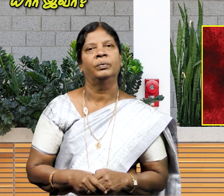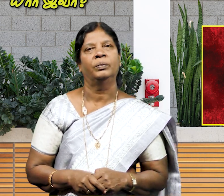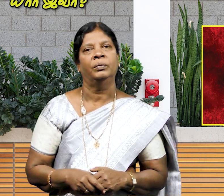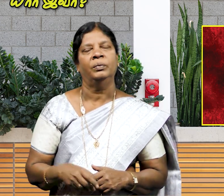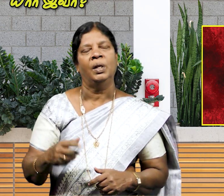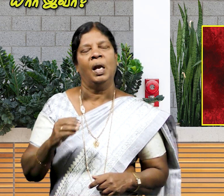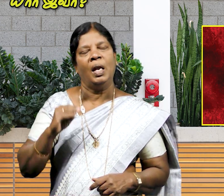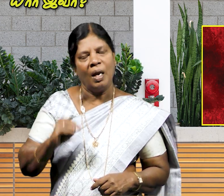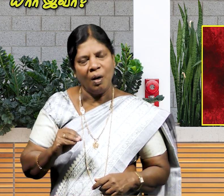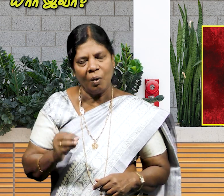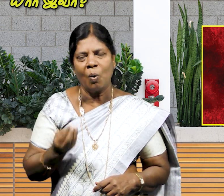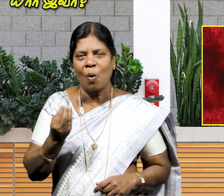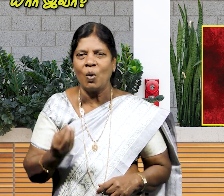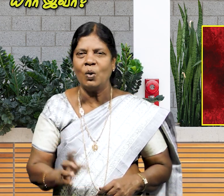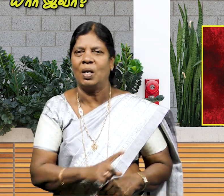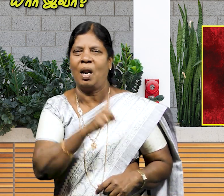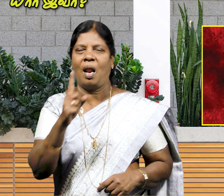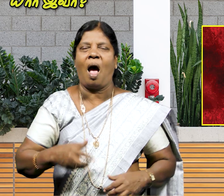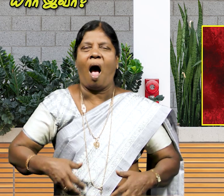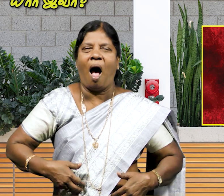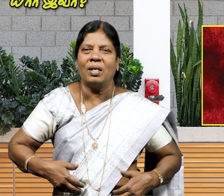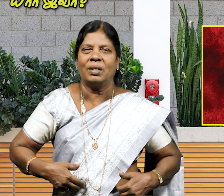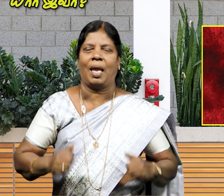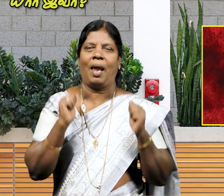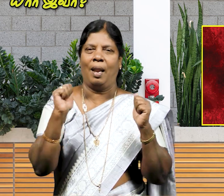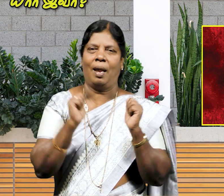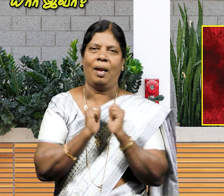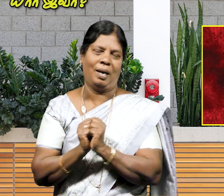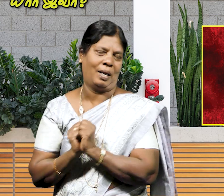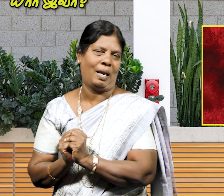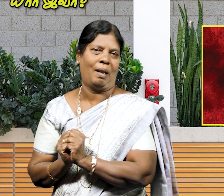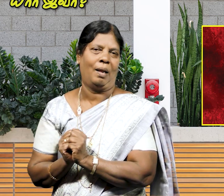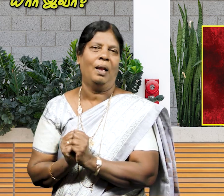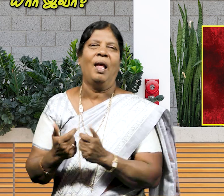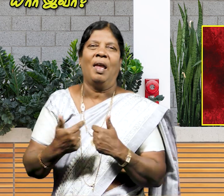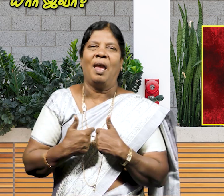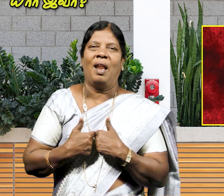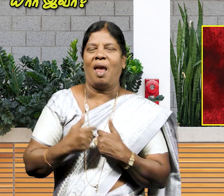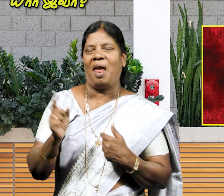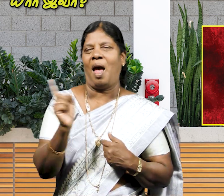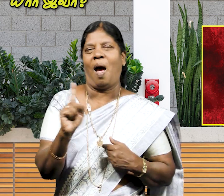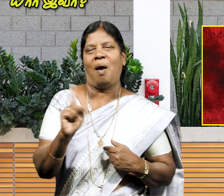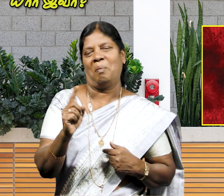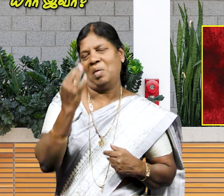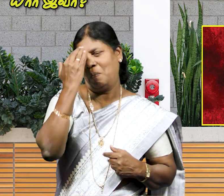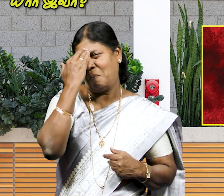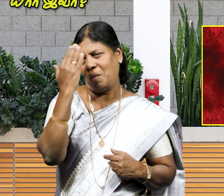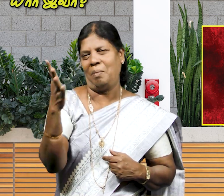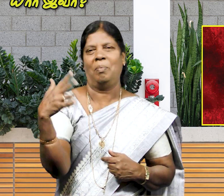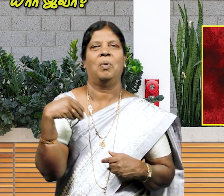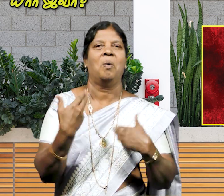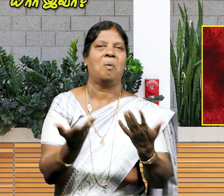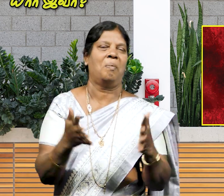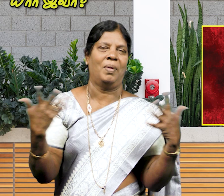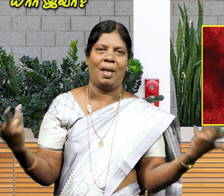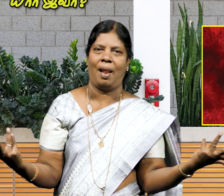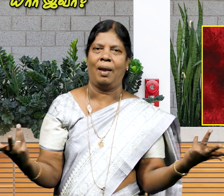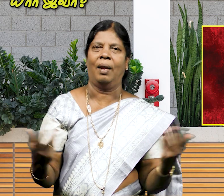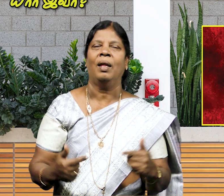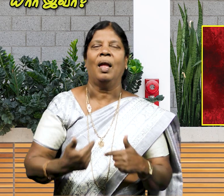தவறிவிடுகிறோம். இன்னும் சிலருக்கு பெரிய ஏக்கம் என்னவென்று கேட்டால், என்னை யாரும் மதிப்பது